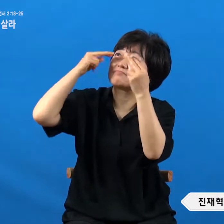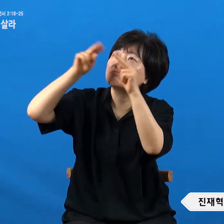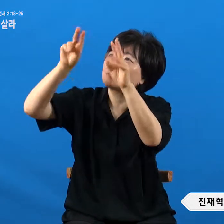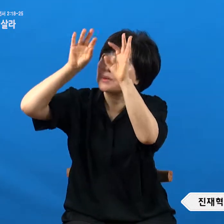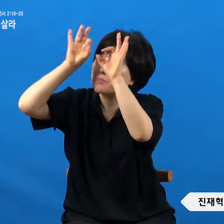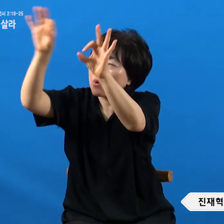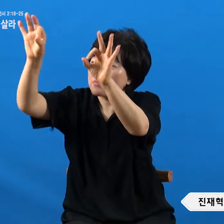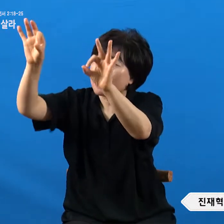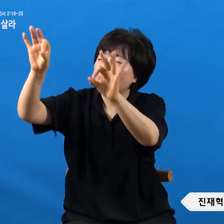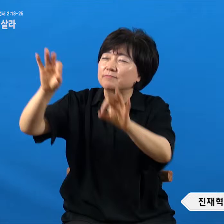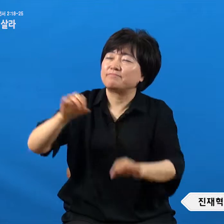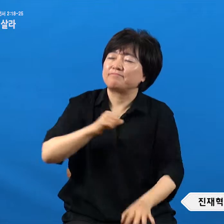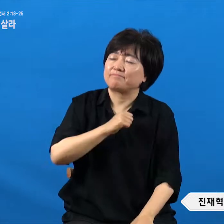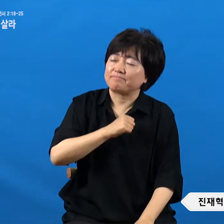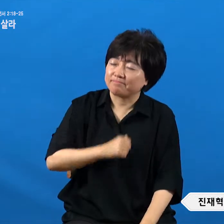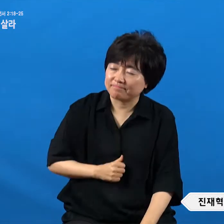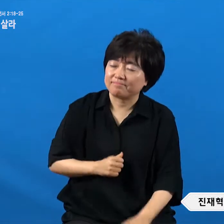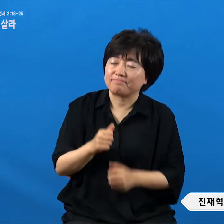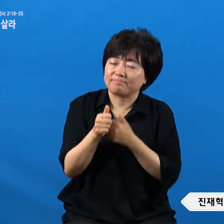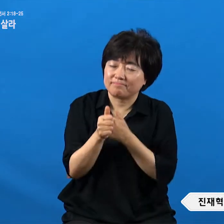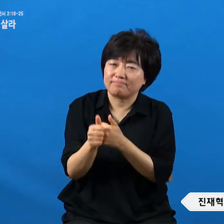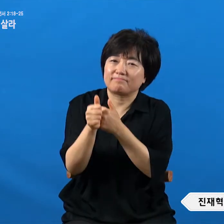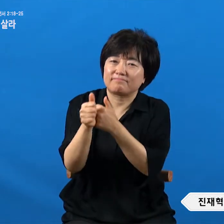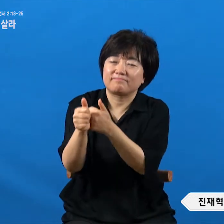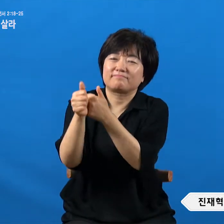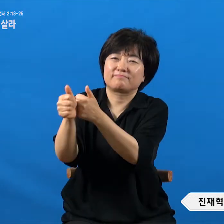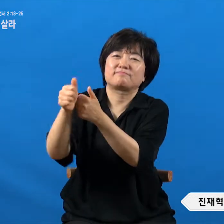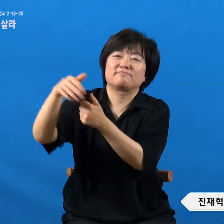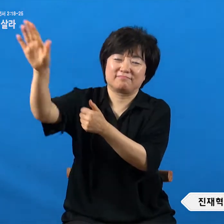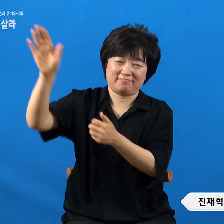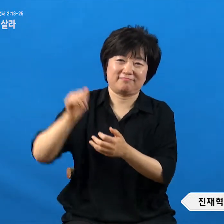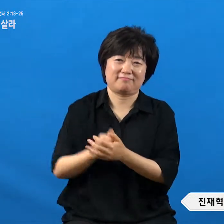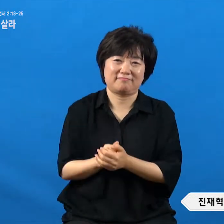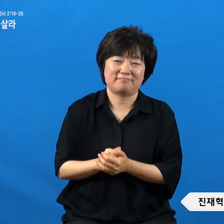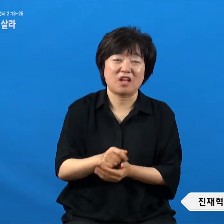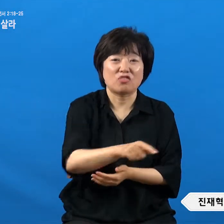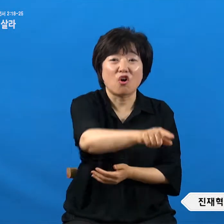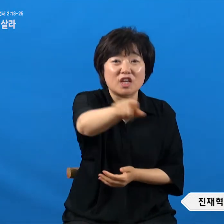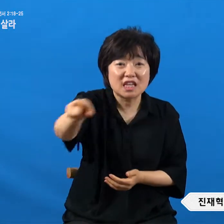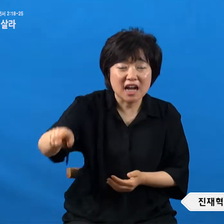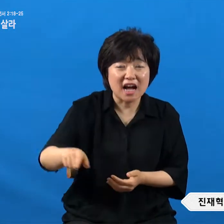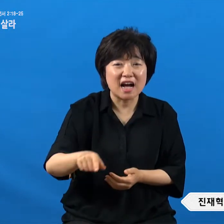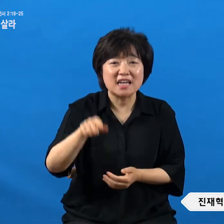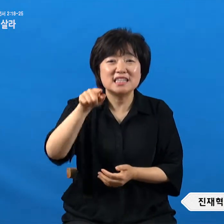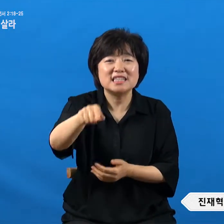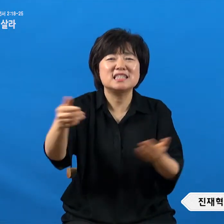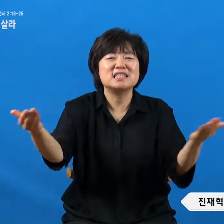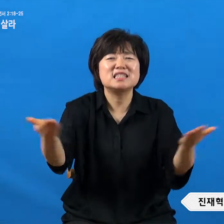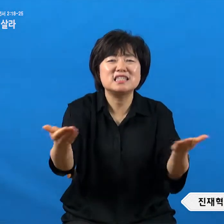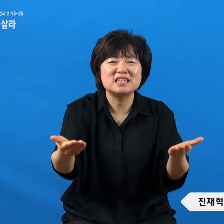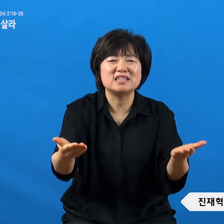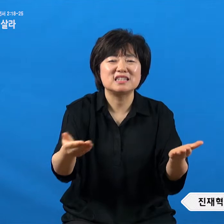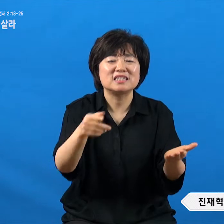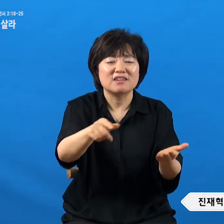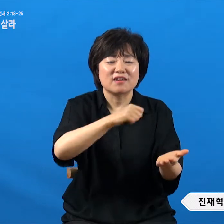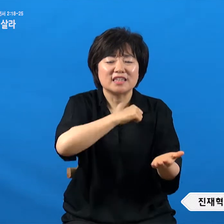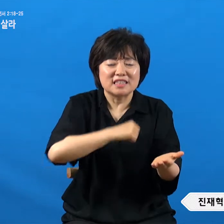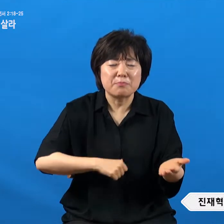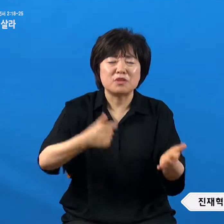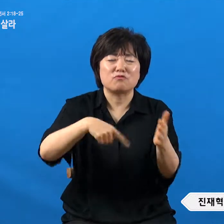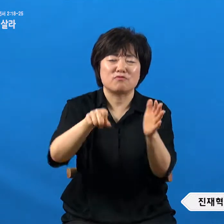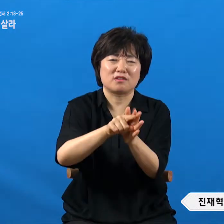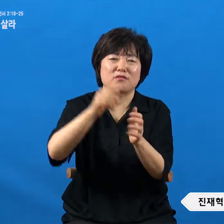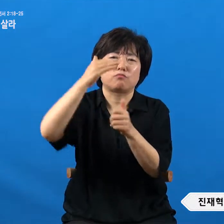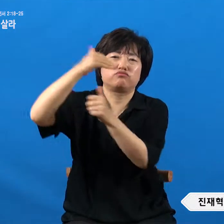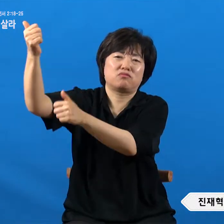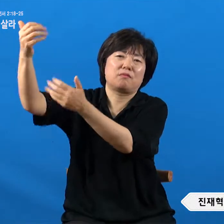주님 따라가는, 오늘 성경은 우리 가운데 말씀합니다. 너희가 이를 위하여